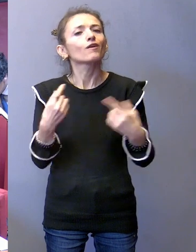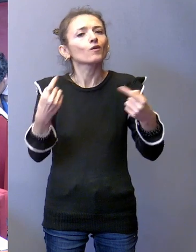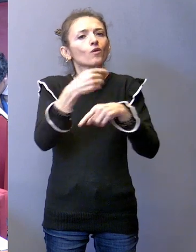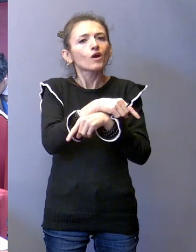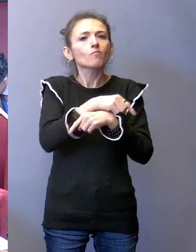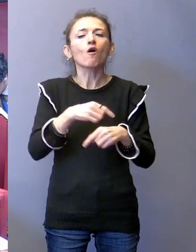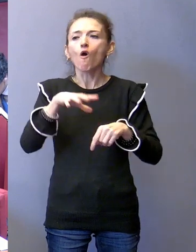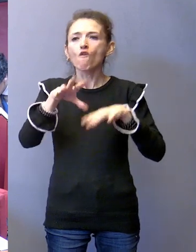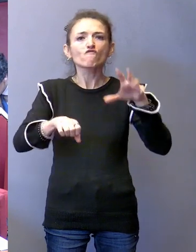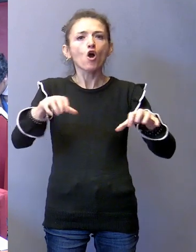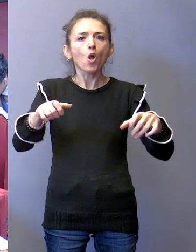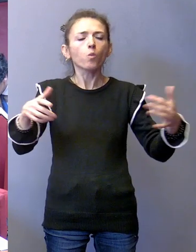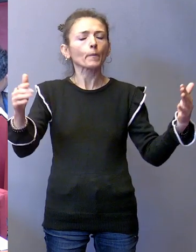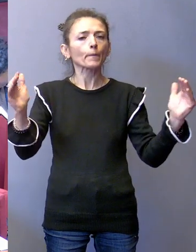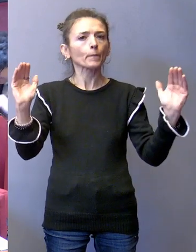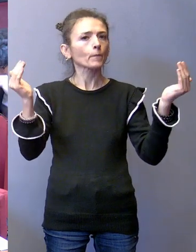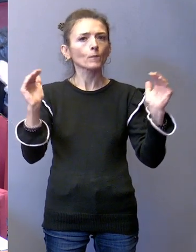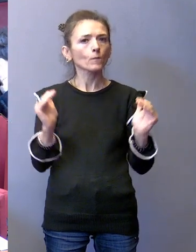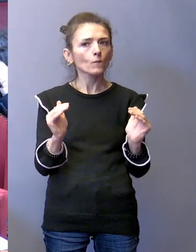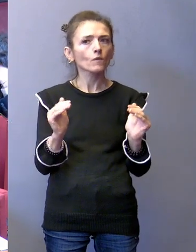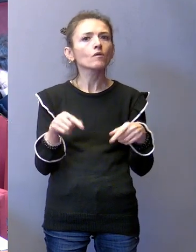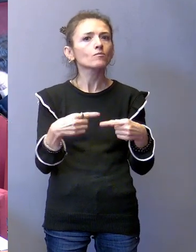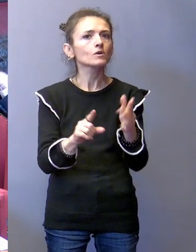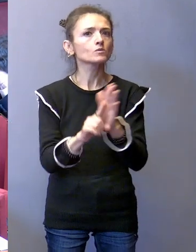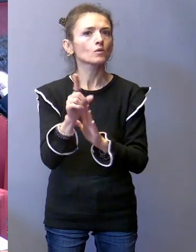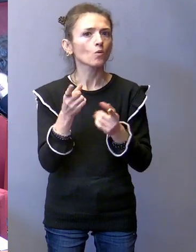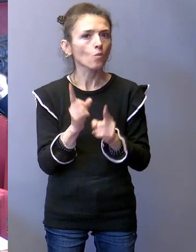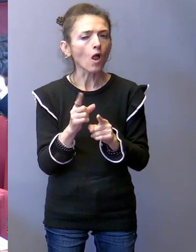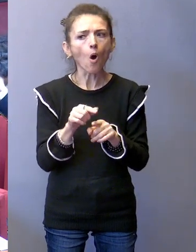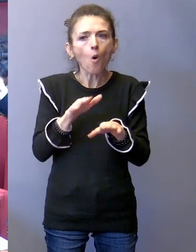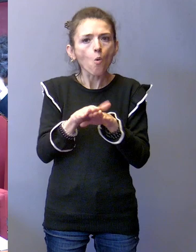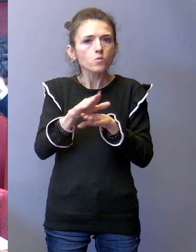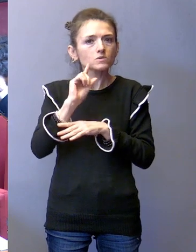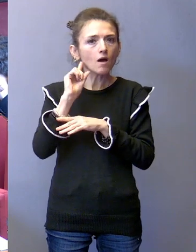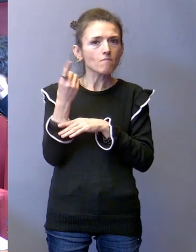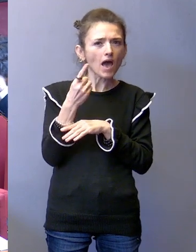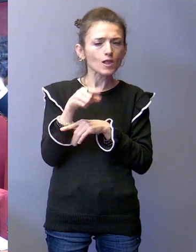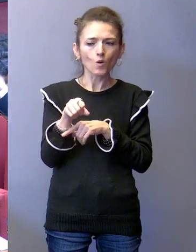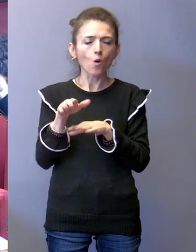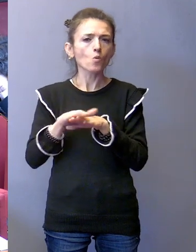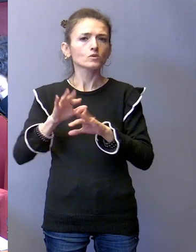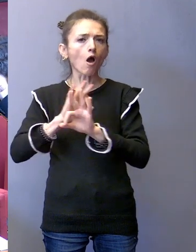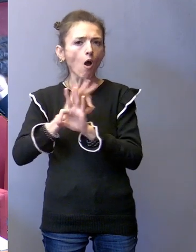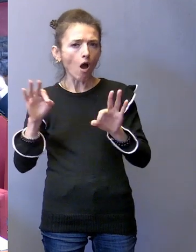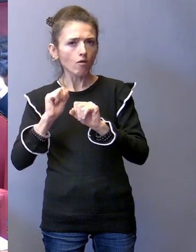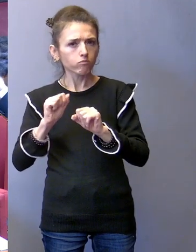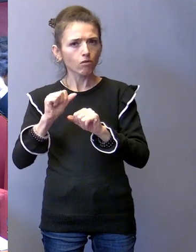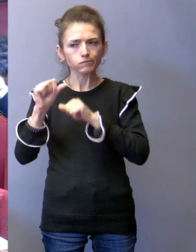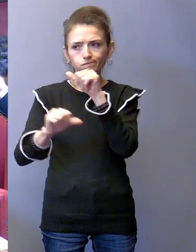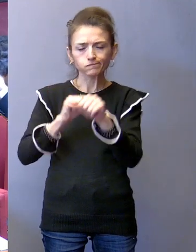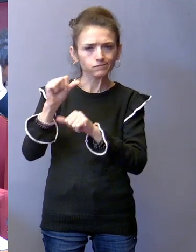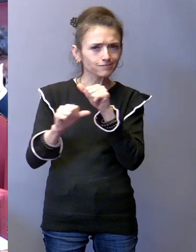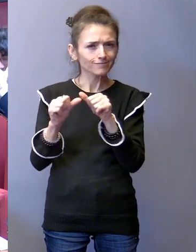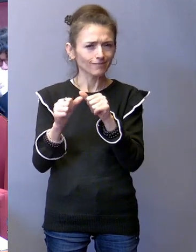dell'impiego dei volumi ma soprattutto anche a un utilizzo migliore dei volumi oggi oggi non utilizzati Beh tutto questo